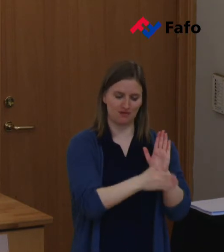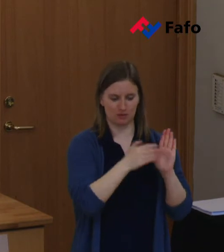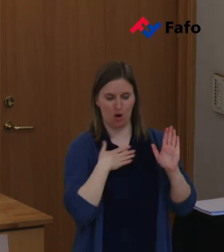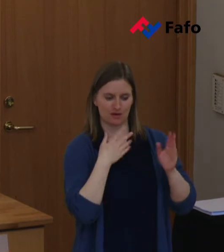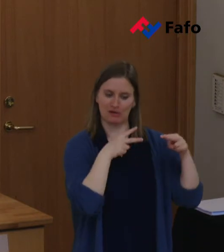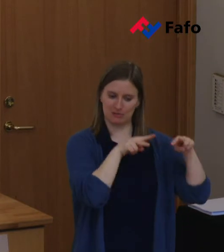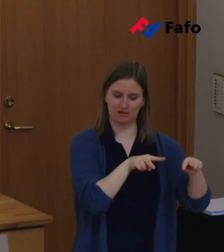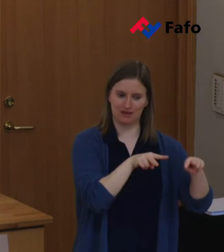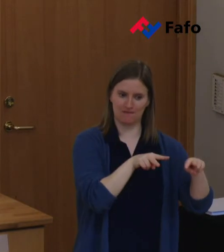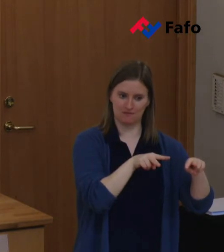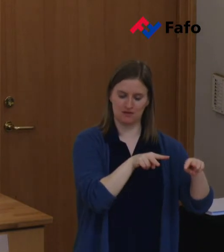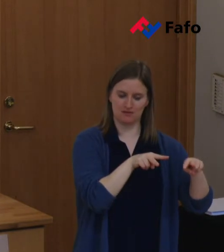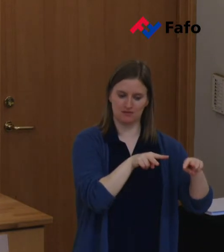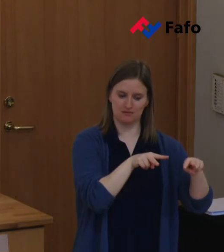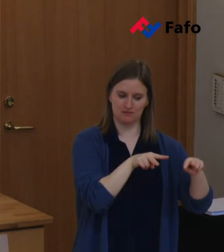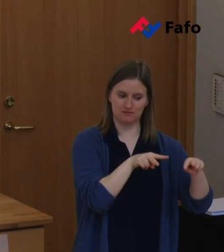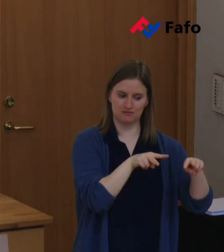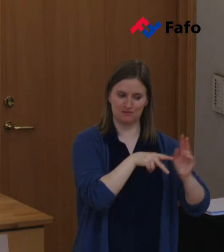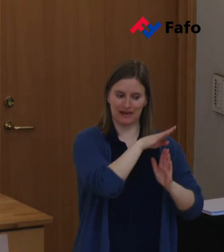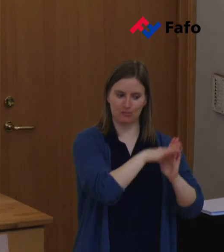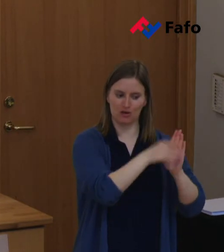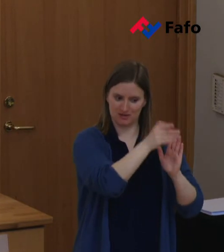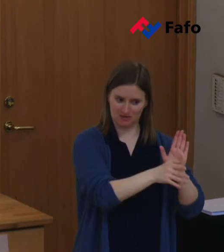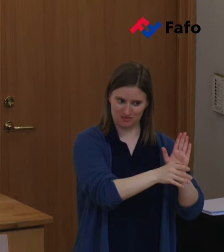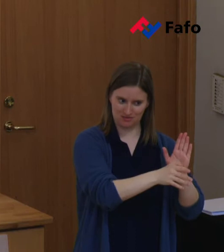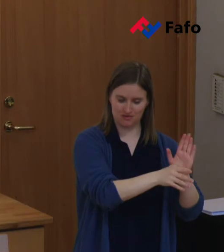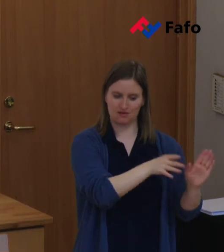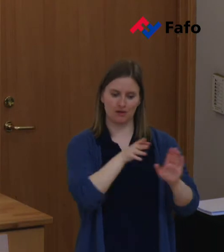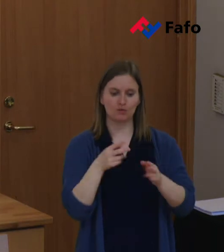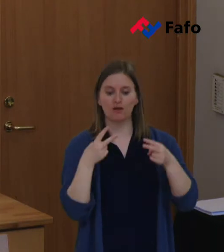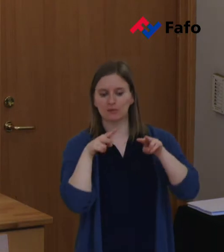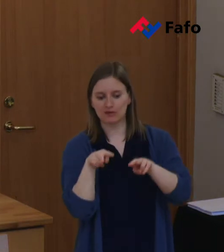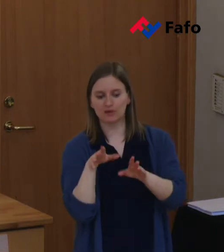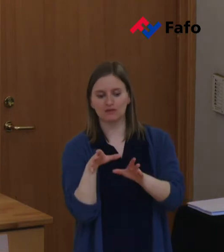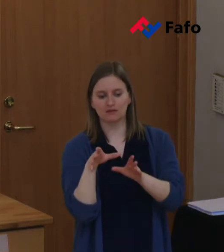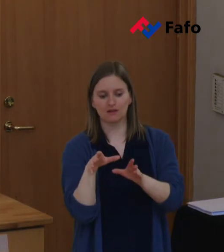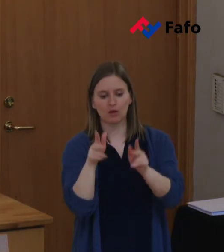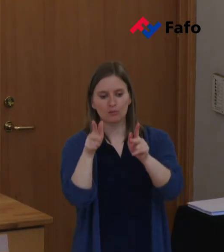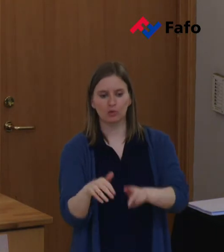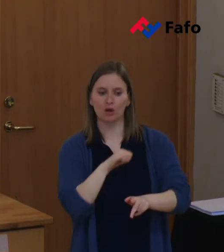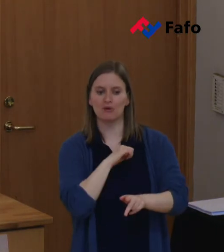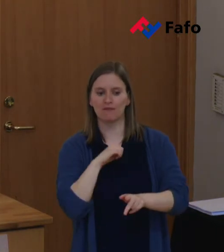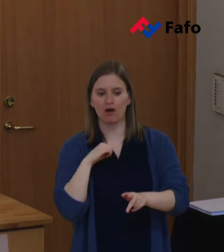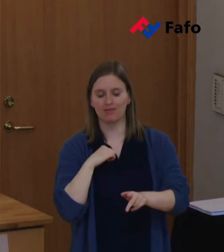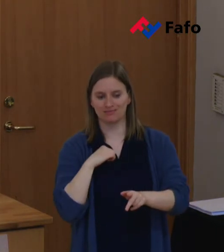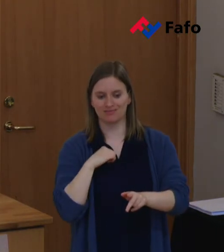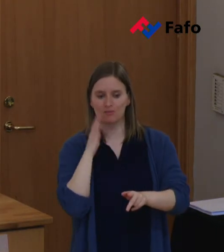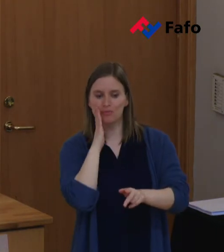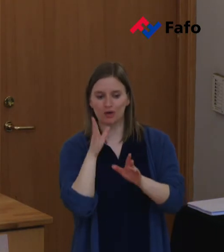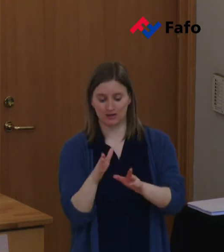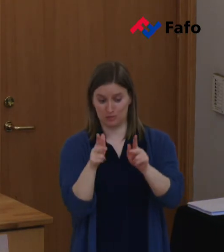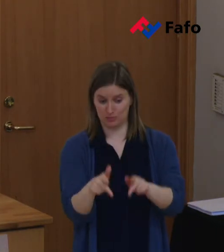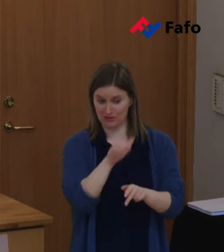perspektivet allerede inn i plansiden. Og det andre perspektivet bruk av private boliger som man brukte